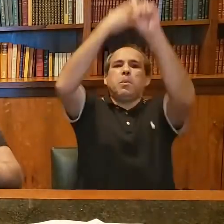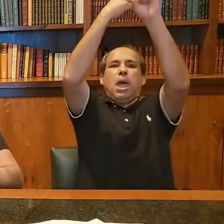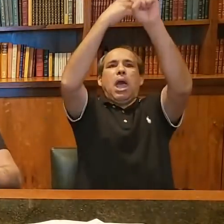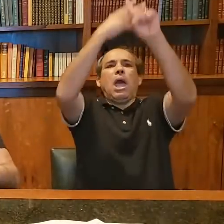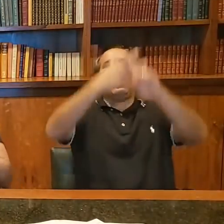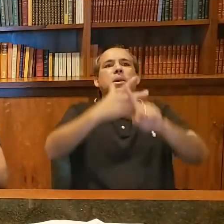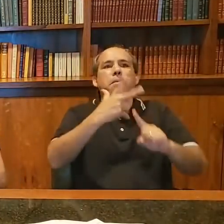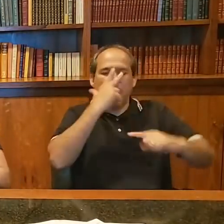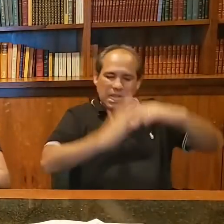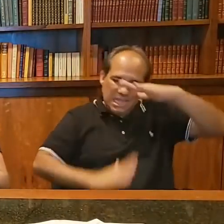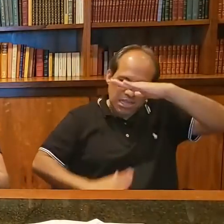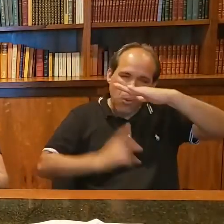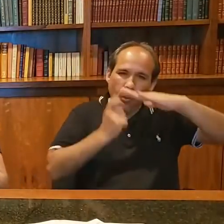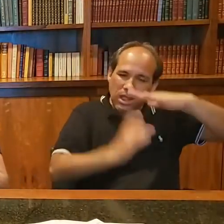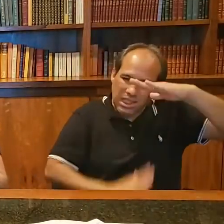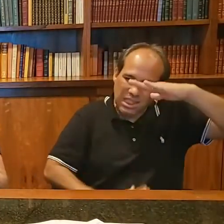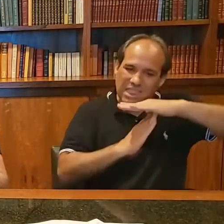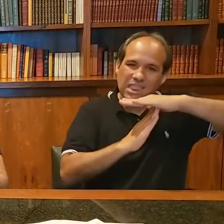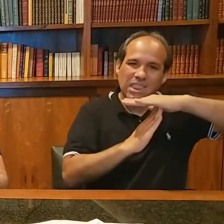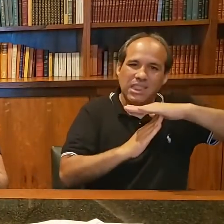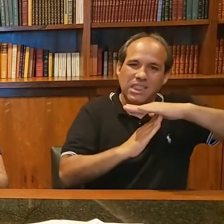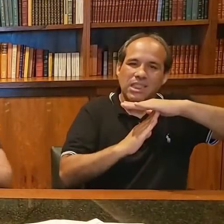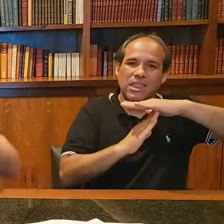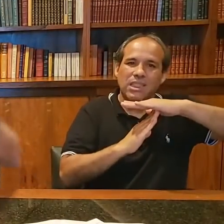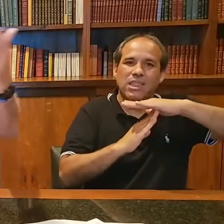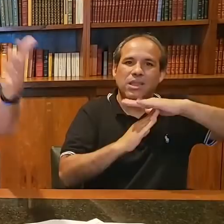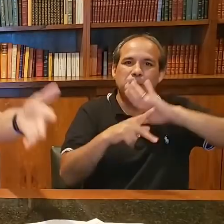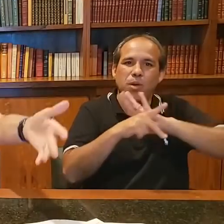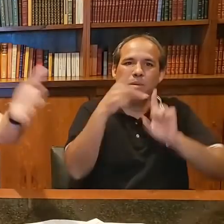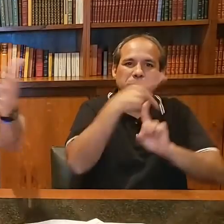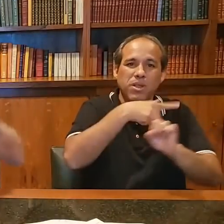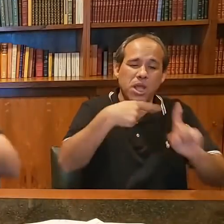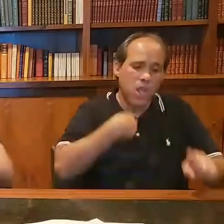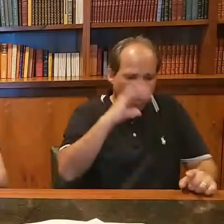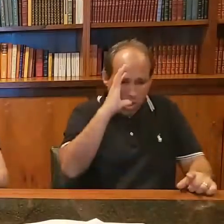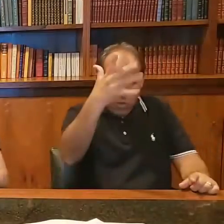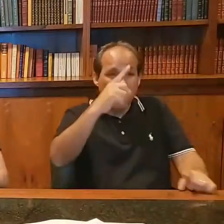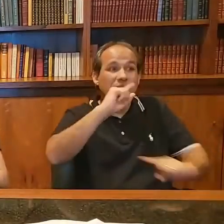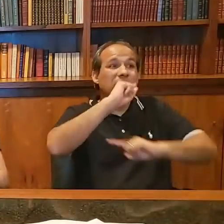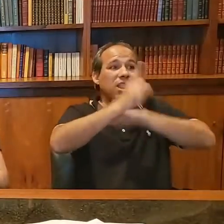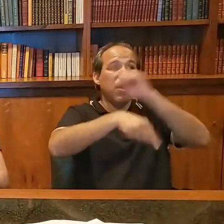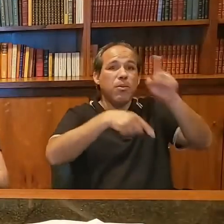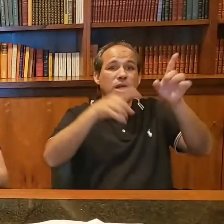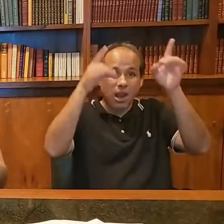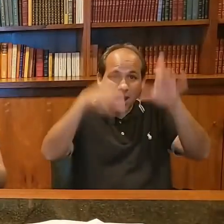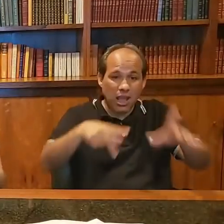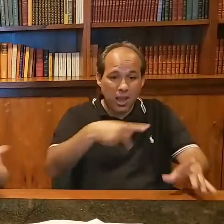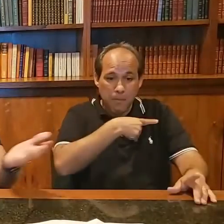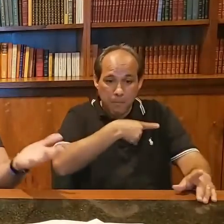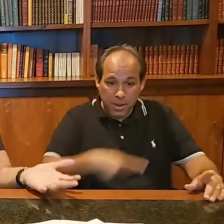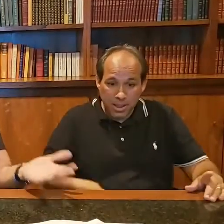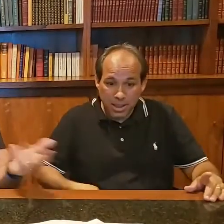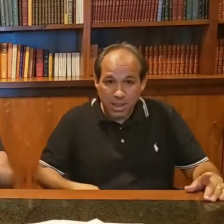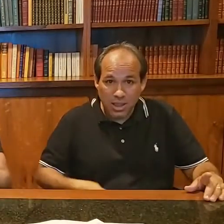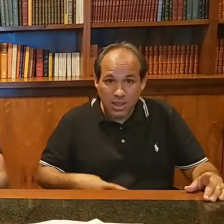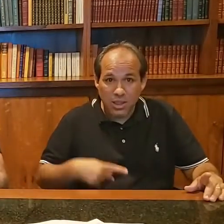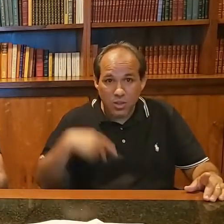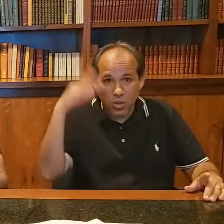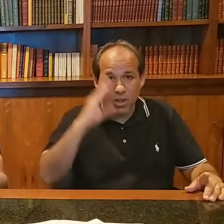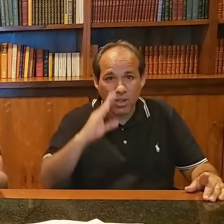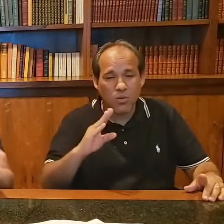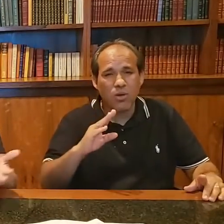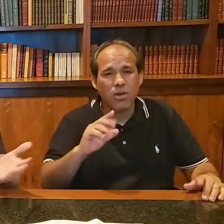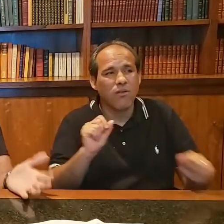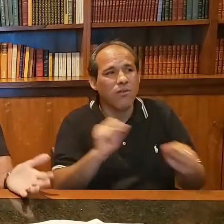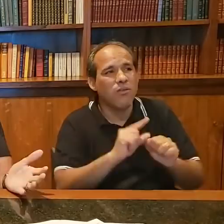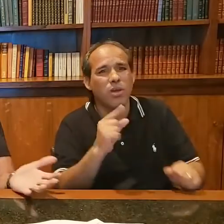teto da Previdência, mas é decisão minha. E quando eu deixar a Presidência da República, e aí, eu devo requerer